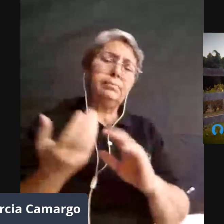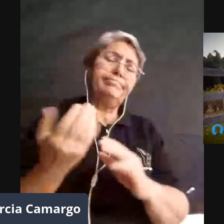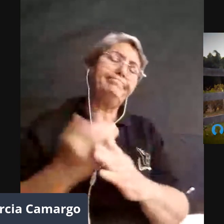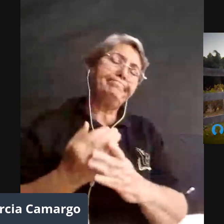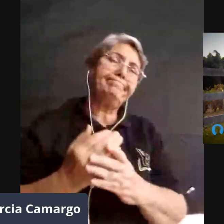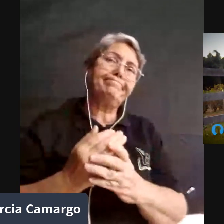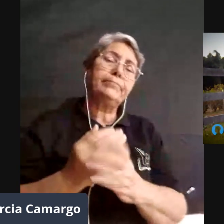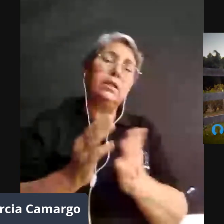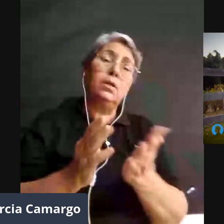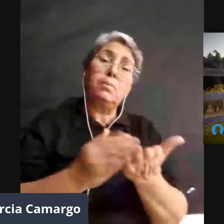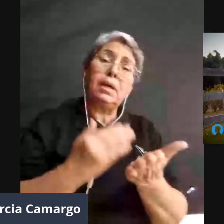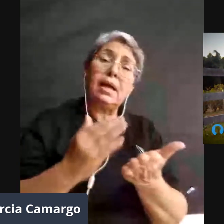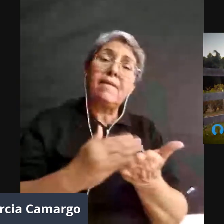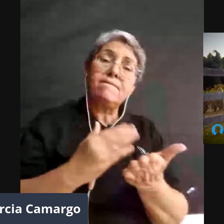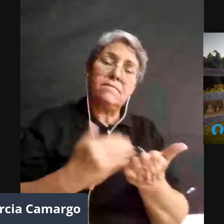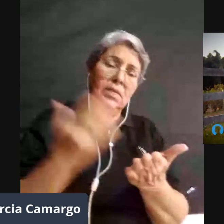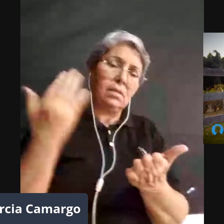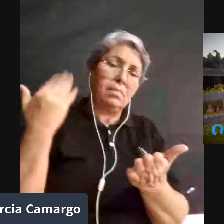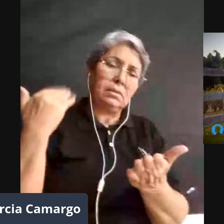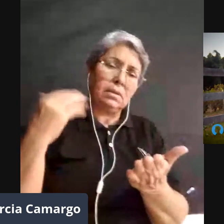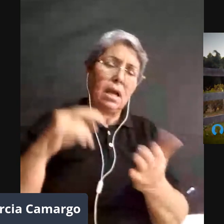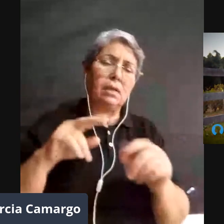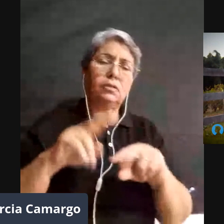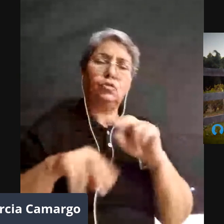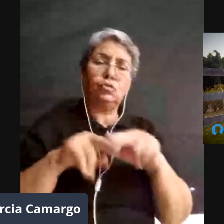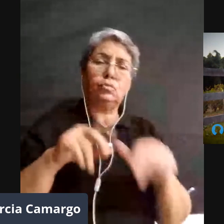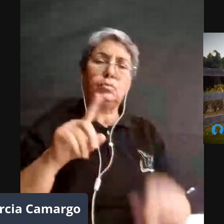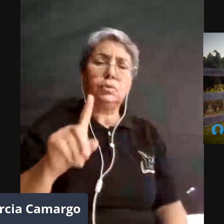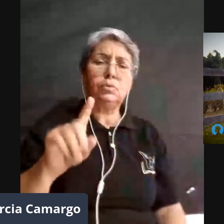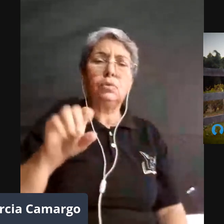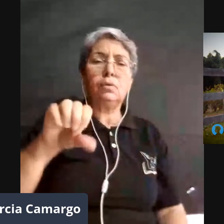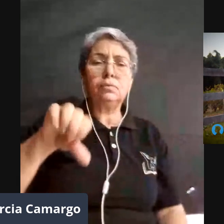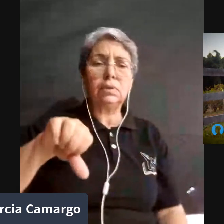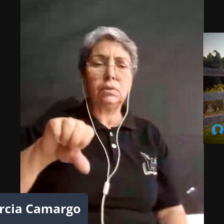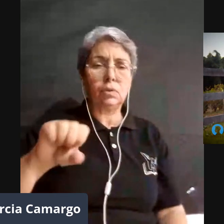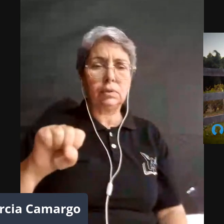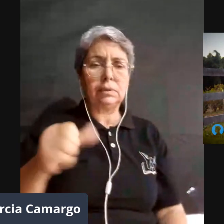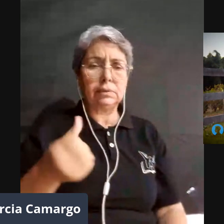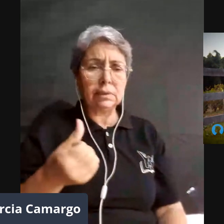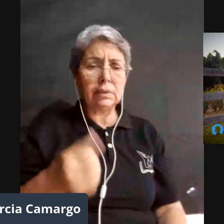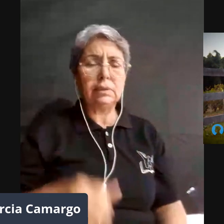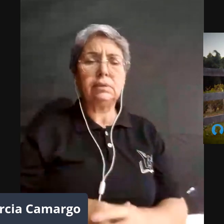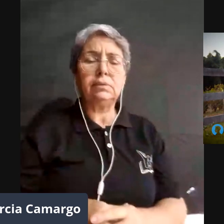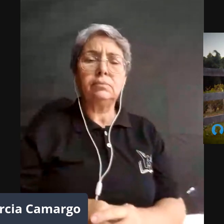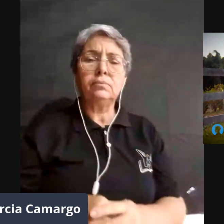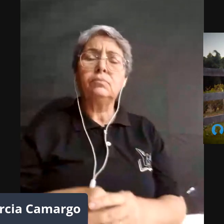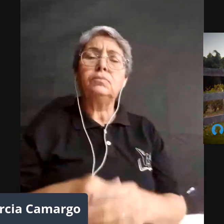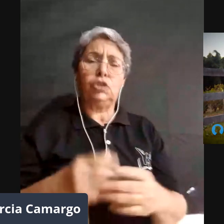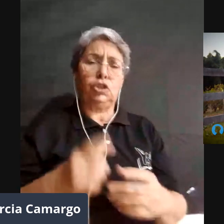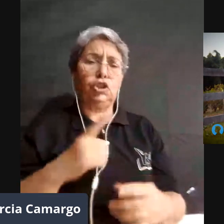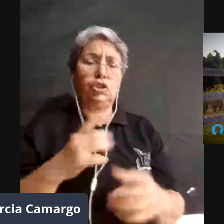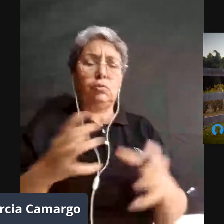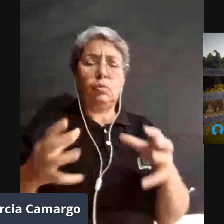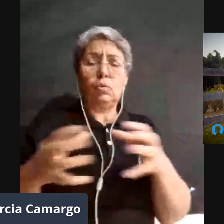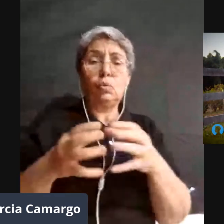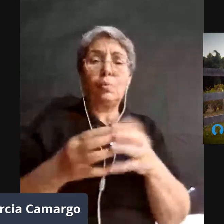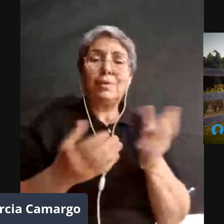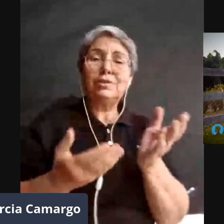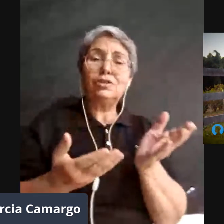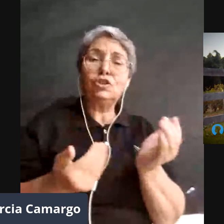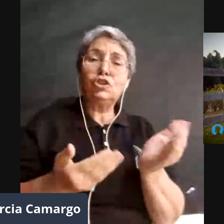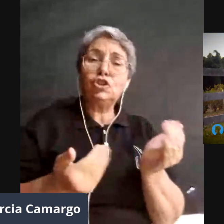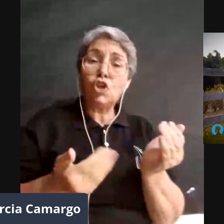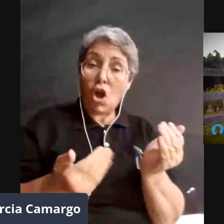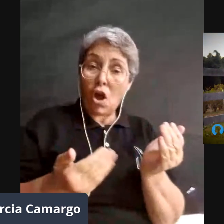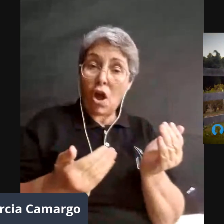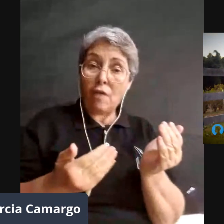1986 reconhece um fenômeno. Jovens adventistas estavam saindo da igreja para se unir a